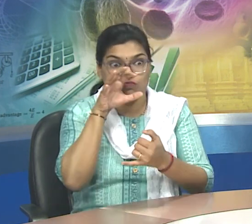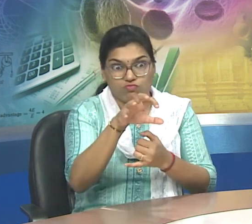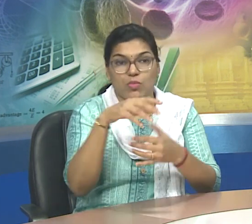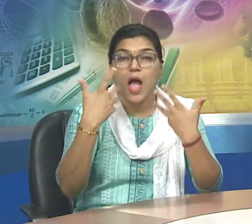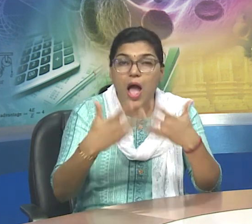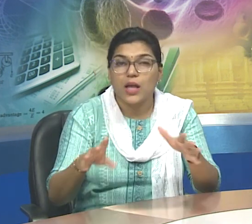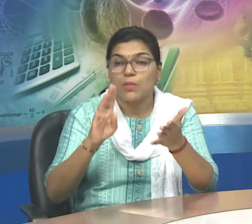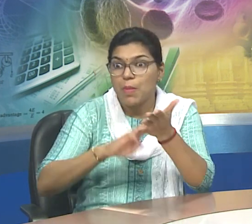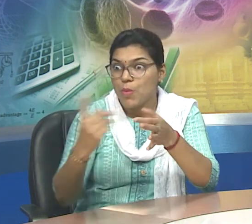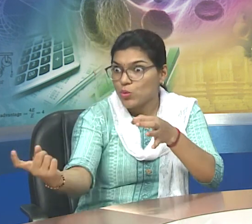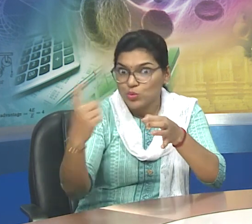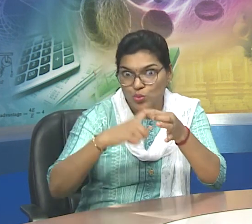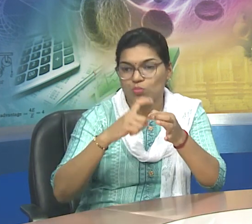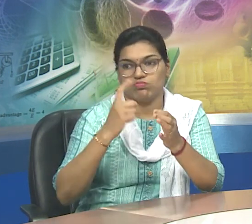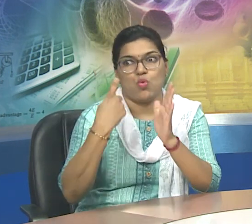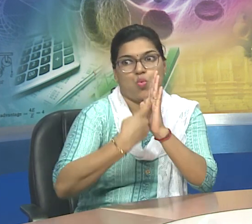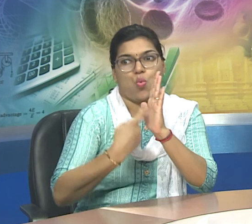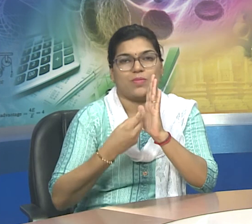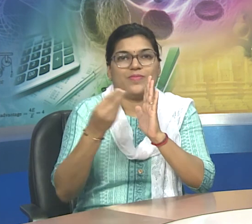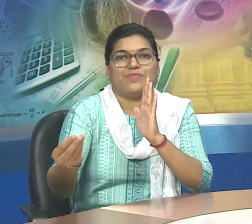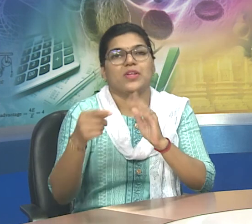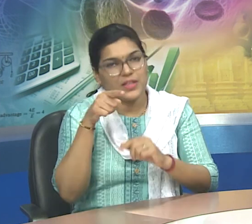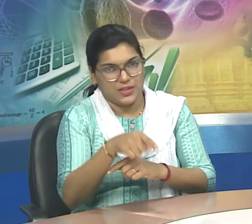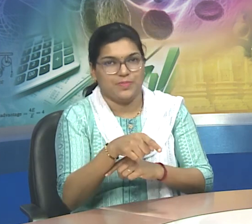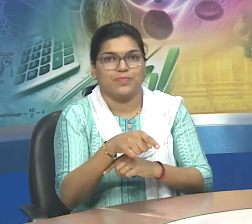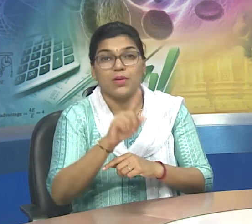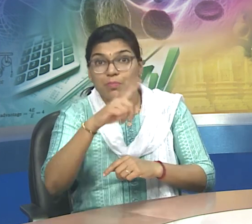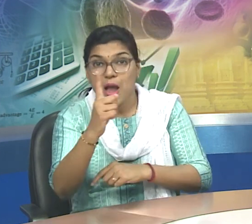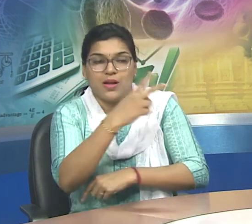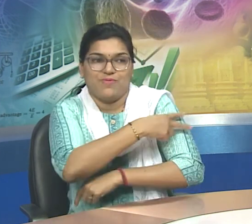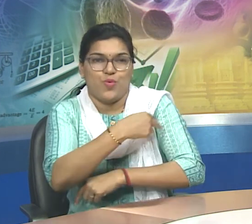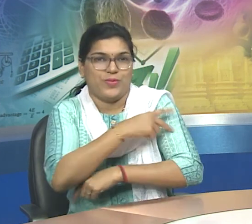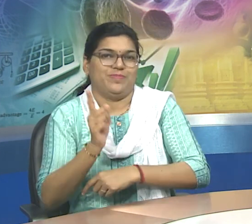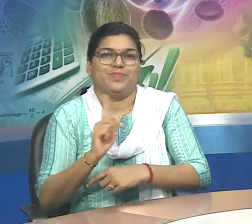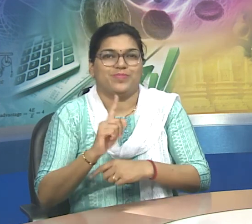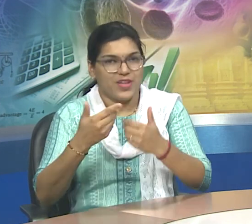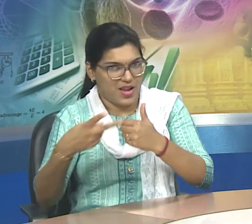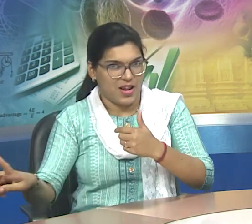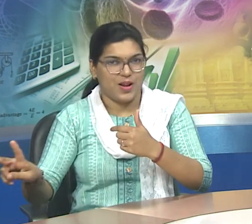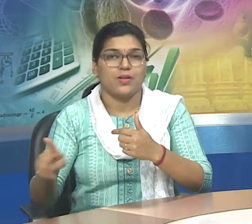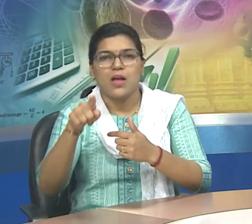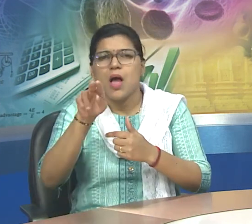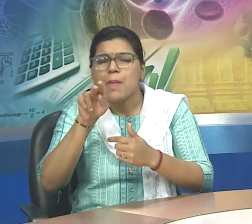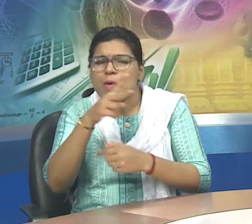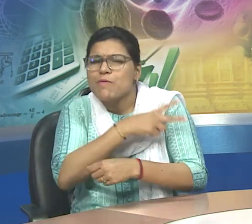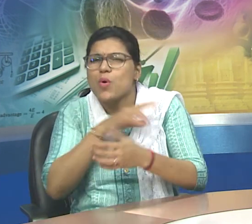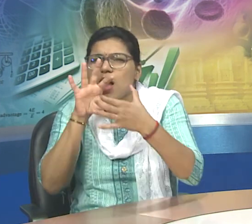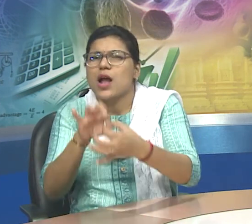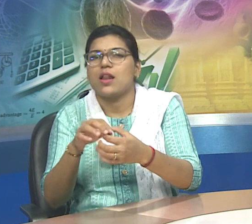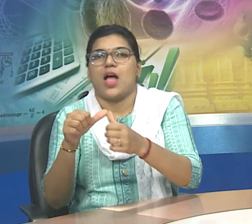कंपल्सरी। क्योंकि पहले आपने पढ़ा स्टेट के ये कानून है, नियम है कि स्टेट का मेंबर होने